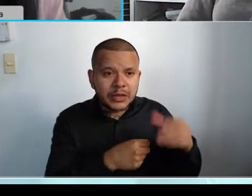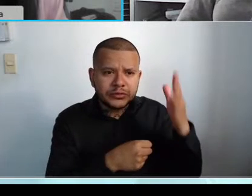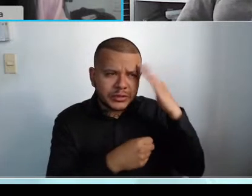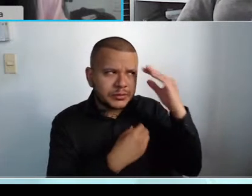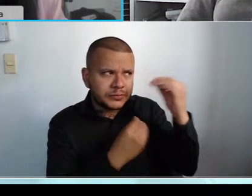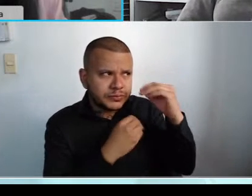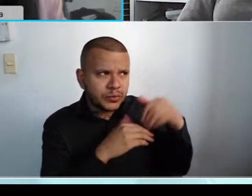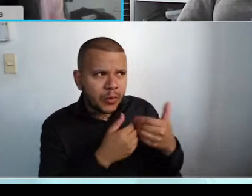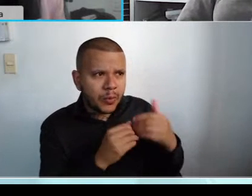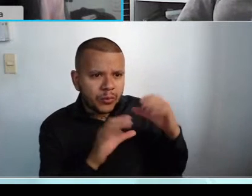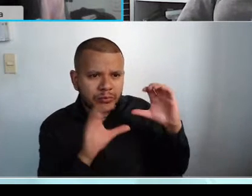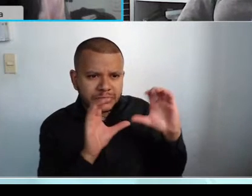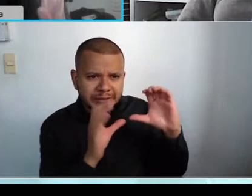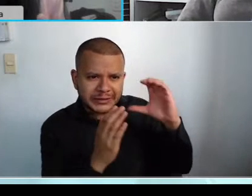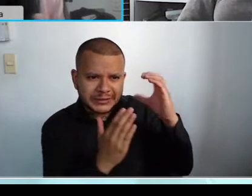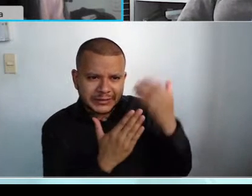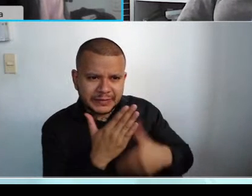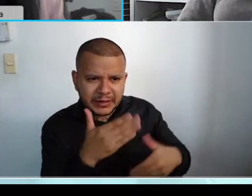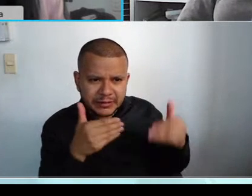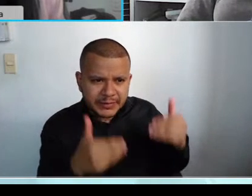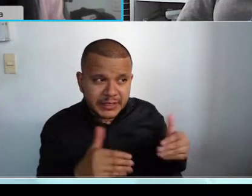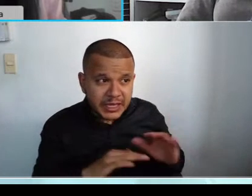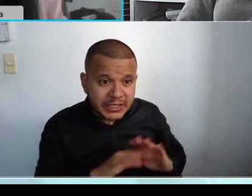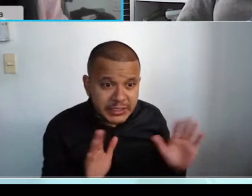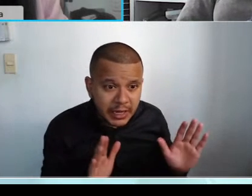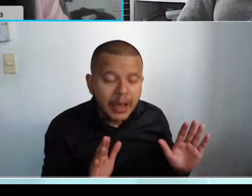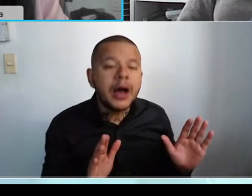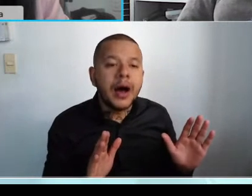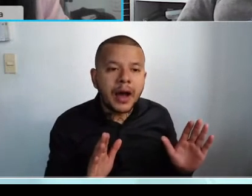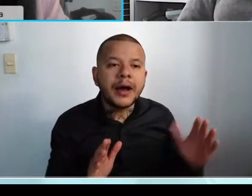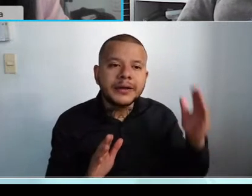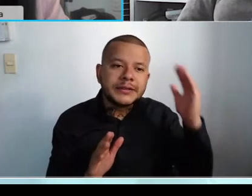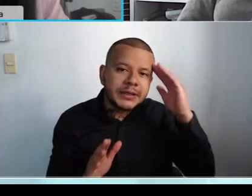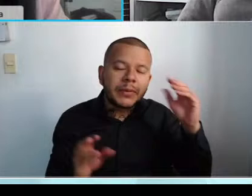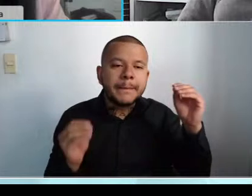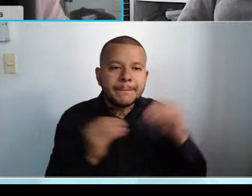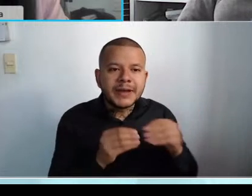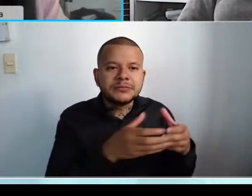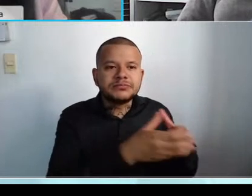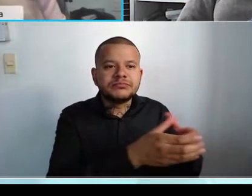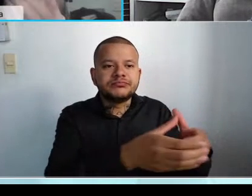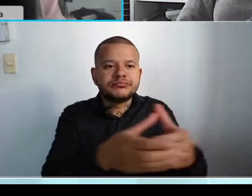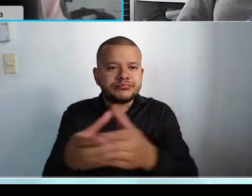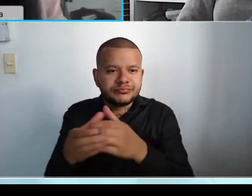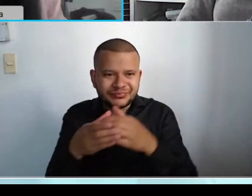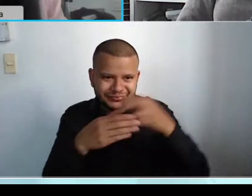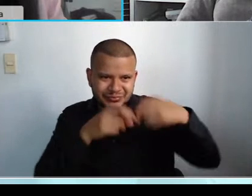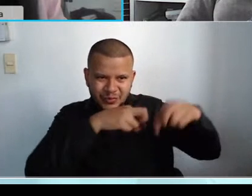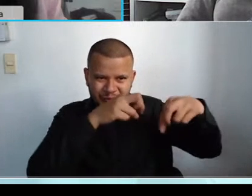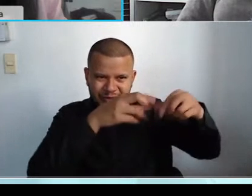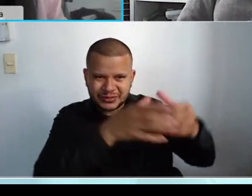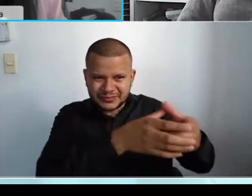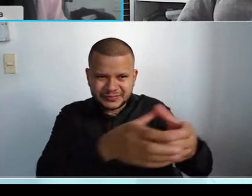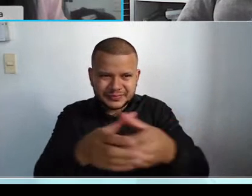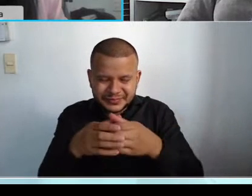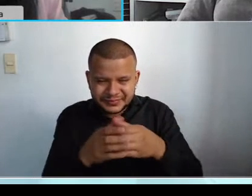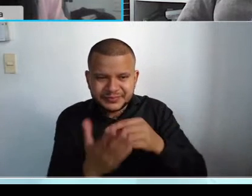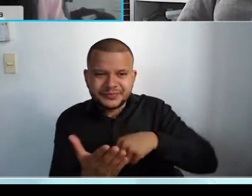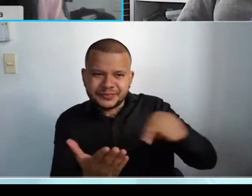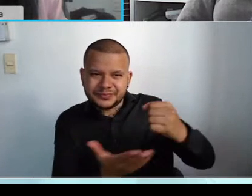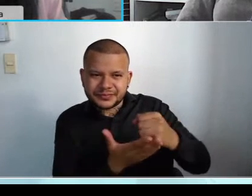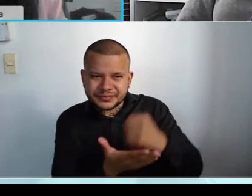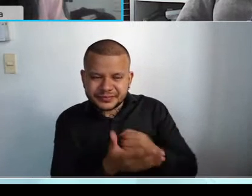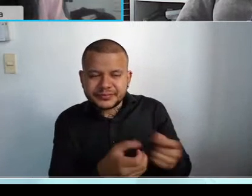discapacidad, existirá esa probabilidad de que existan más equipos multidisciplinarios que puedan contratar y vincularse a